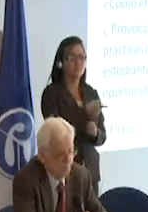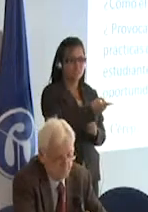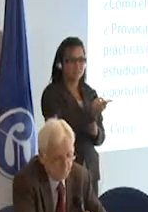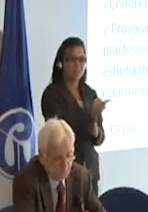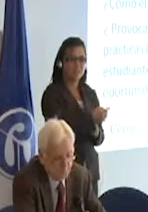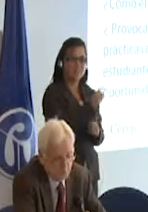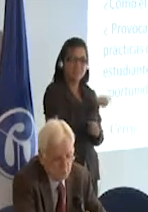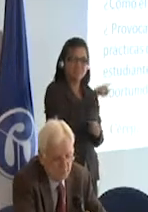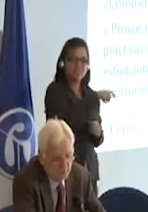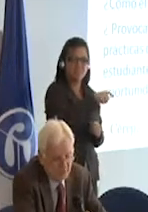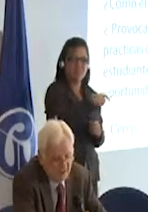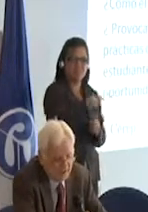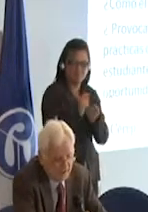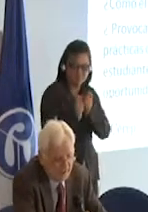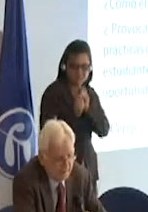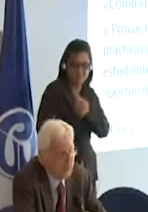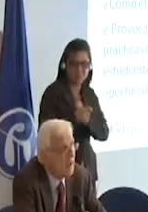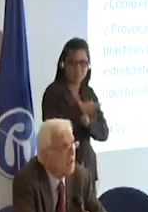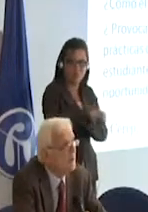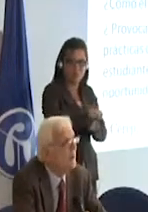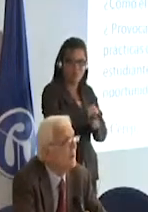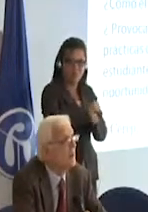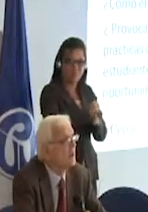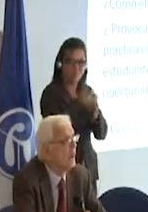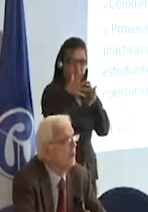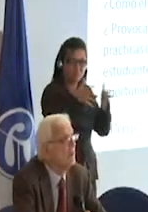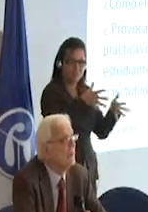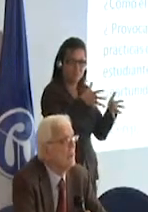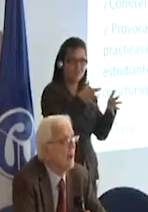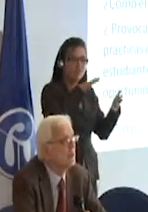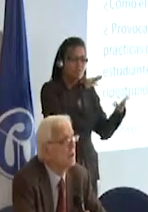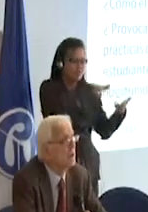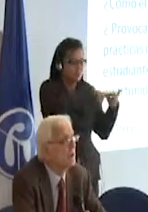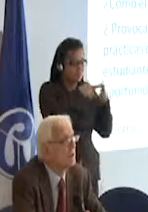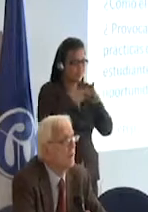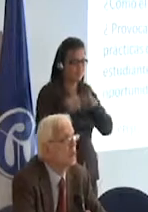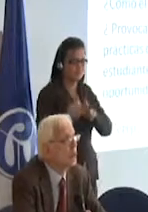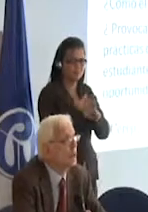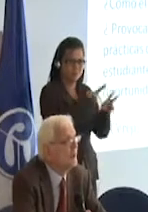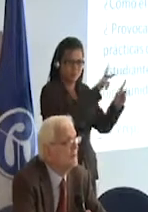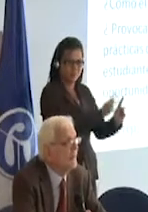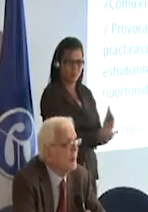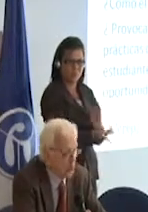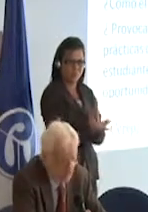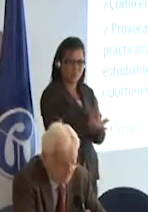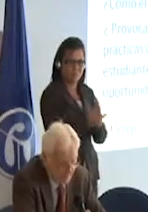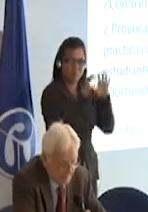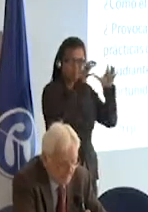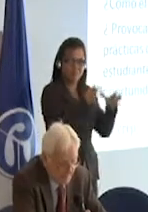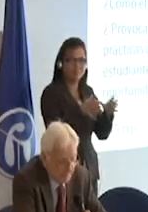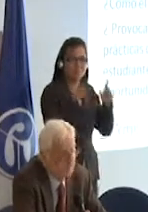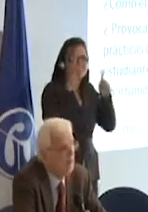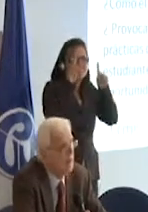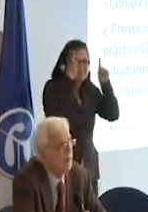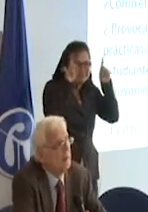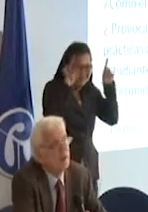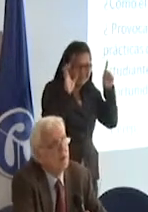ses relations avec les élèves dans les classes, entre guillemets,